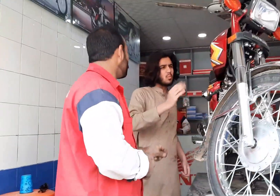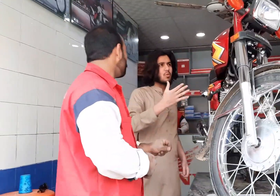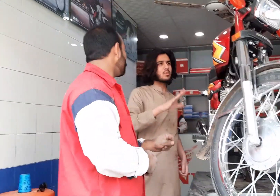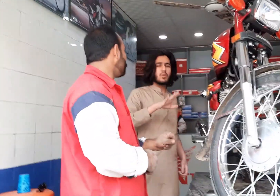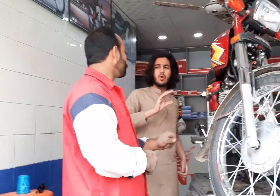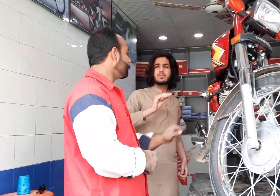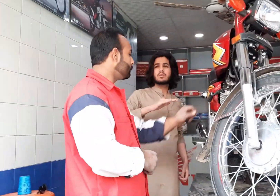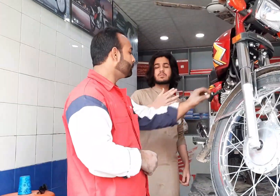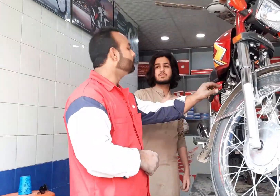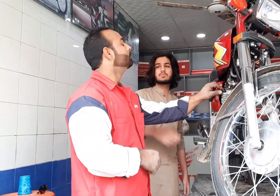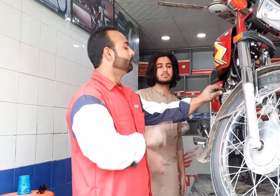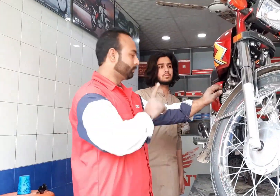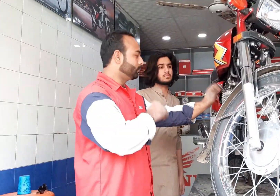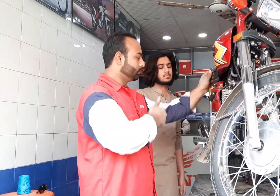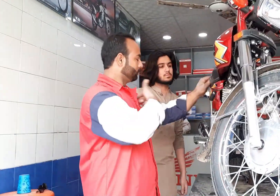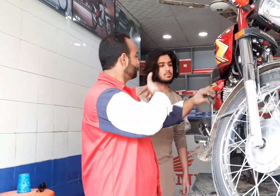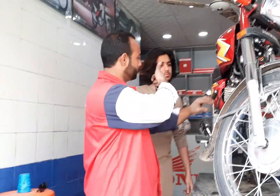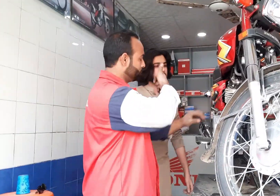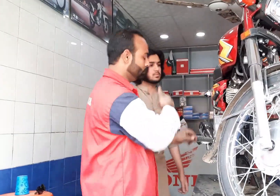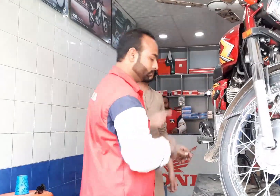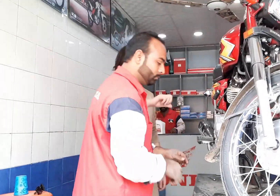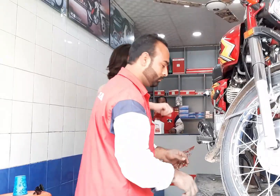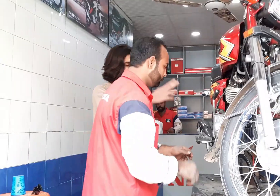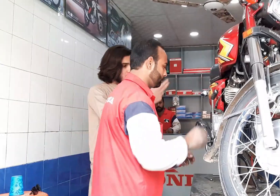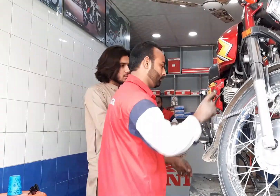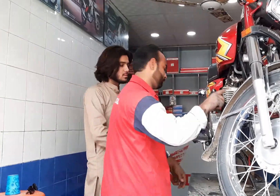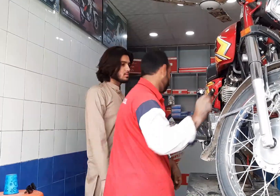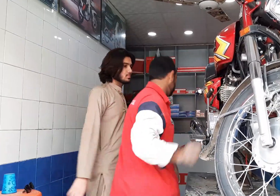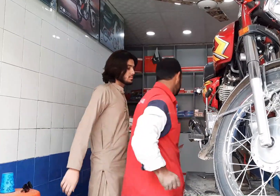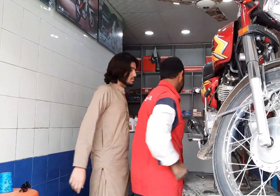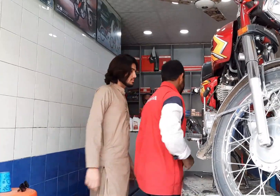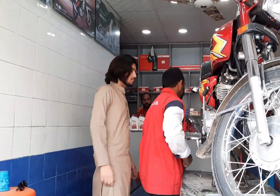اللہ اللہ حافظ